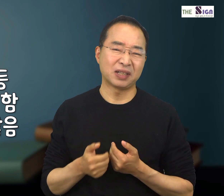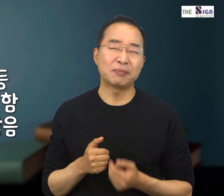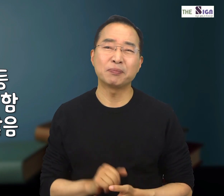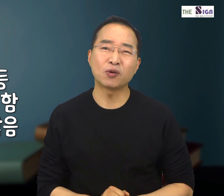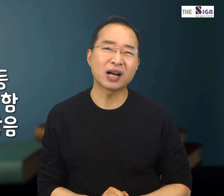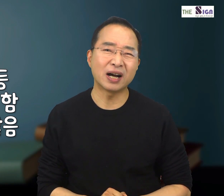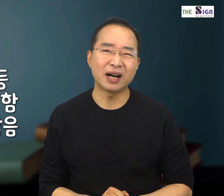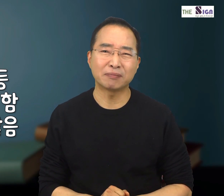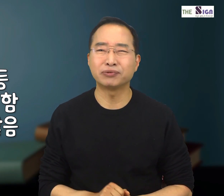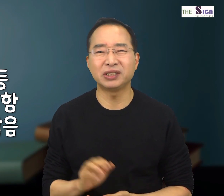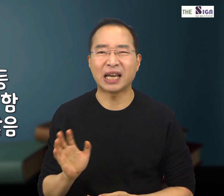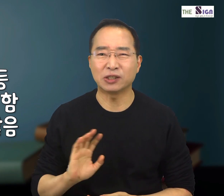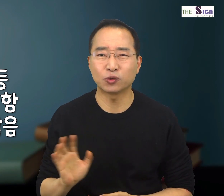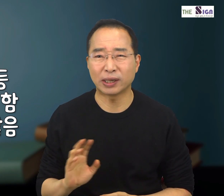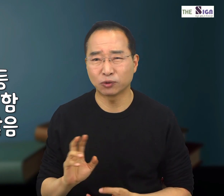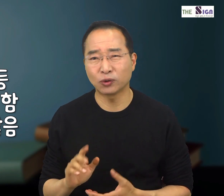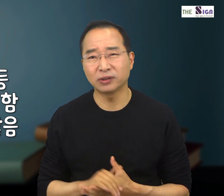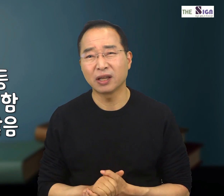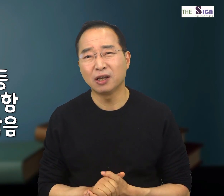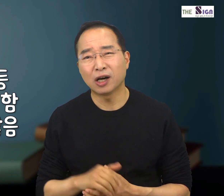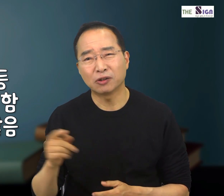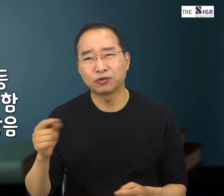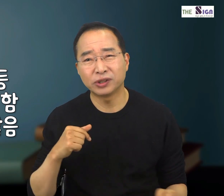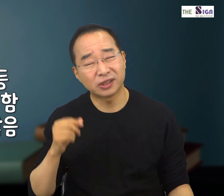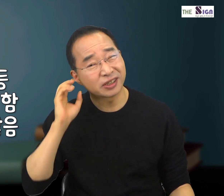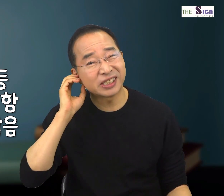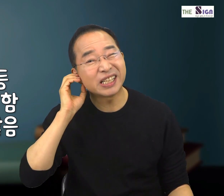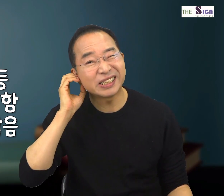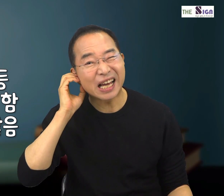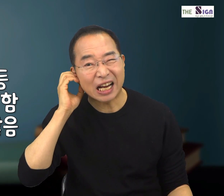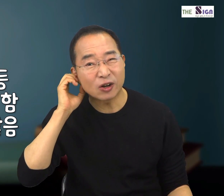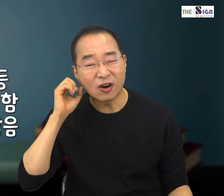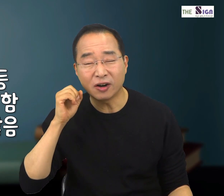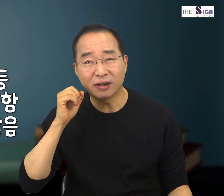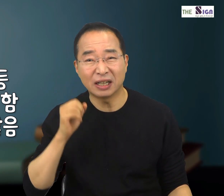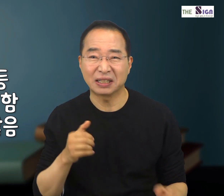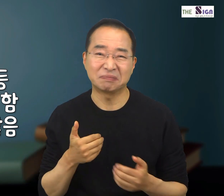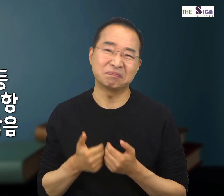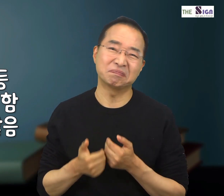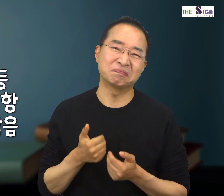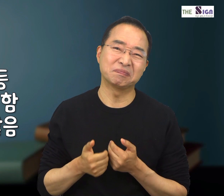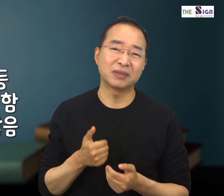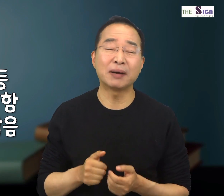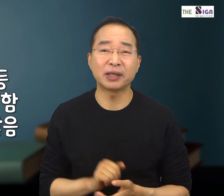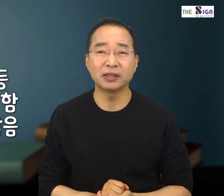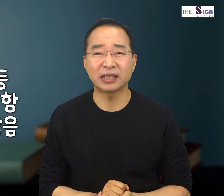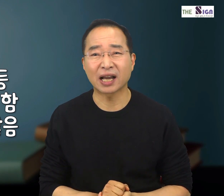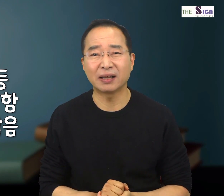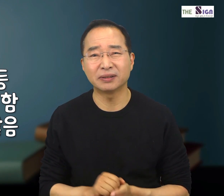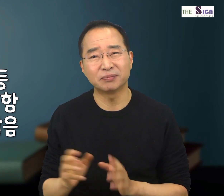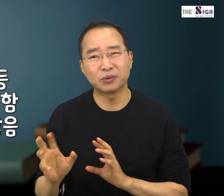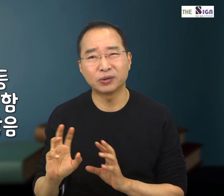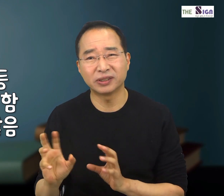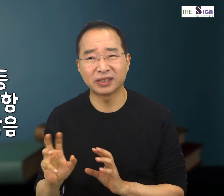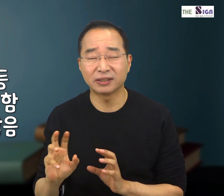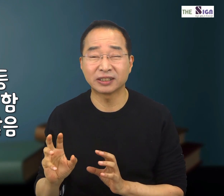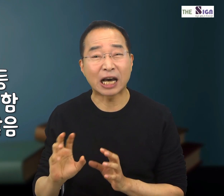하면 뭔가 분위기 안 좋아, 또는 둘이 그렇게 친하지 않아 하면은 약간 뭐 이제